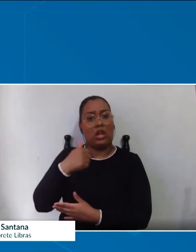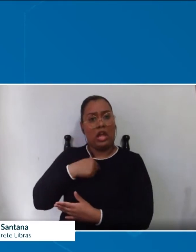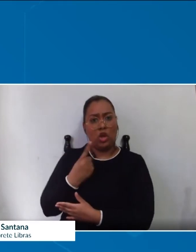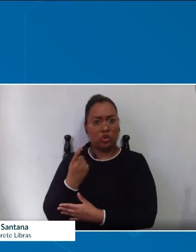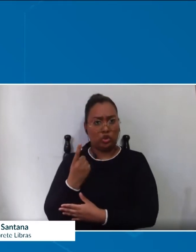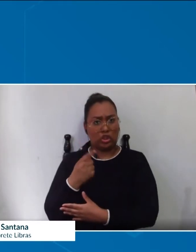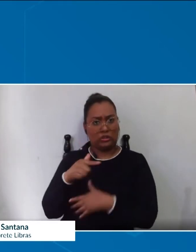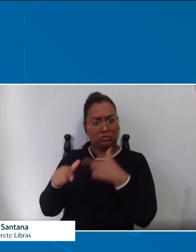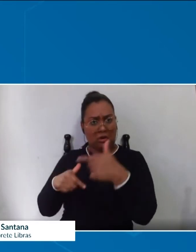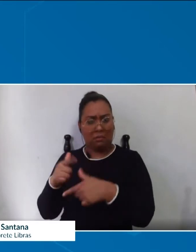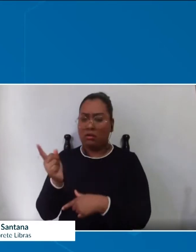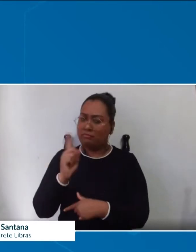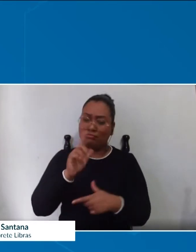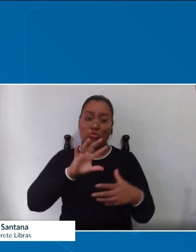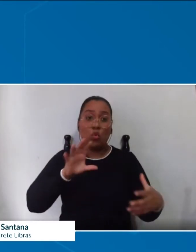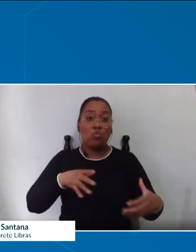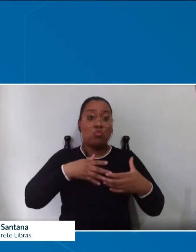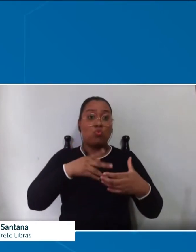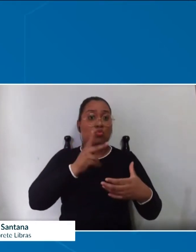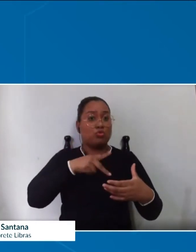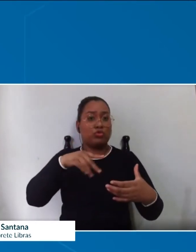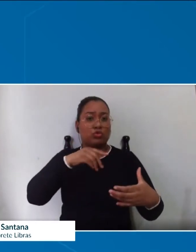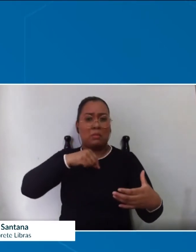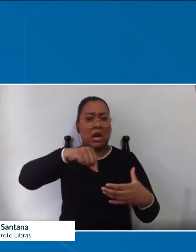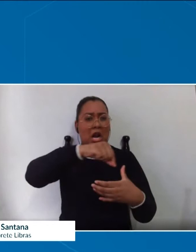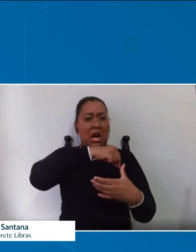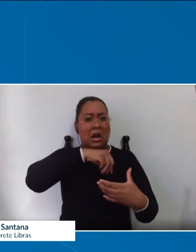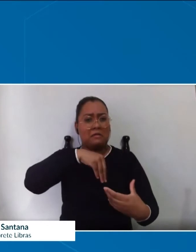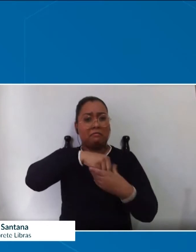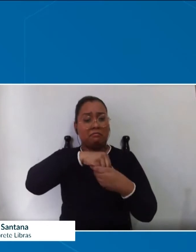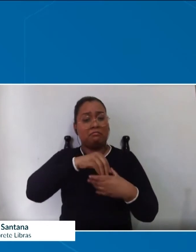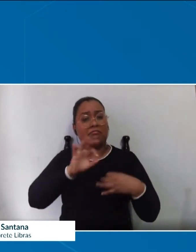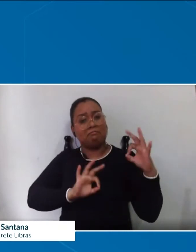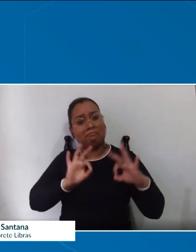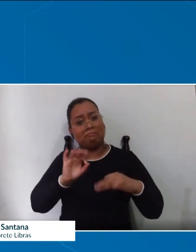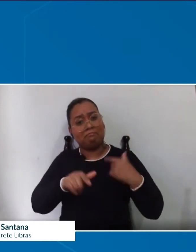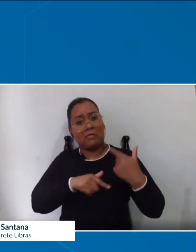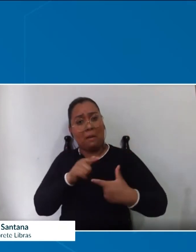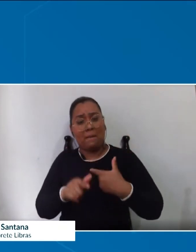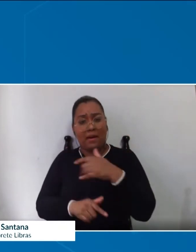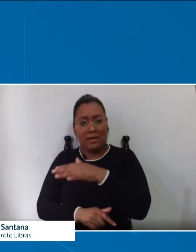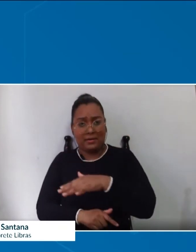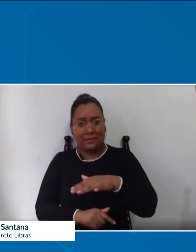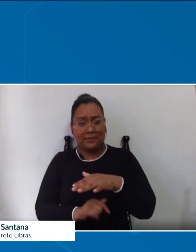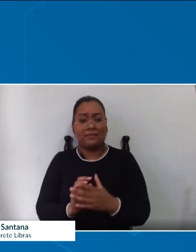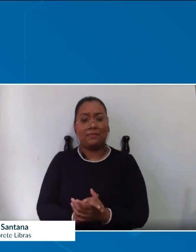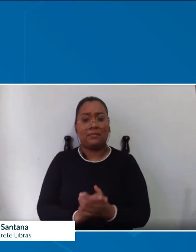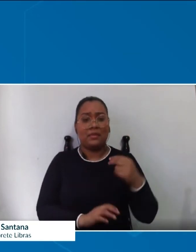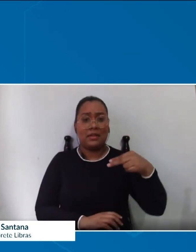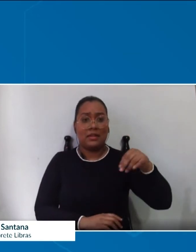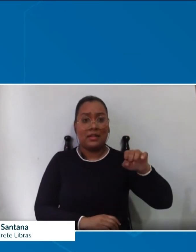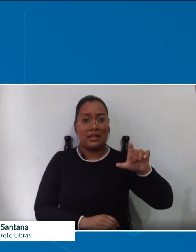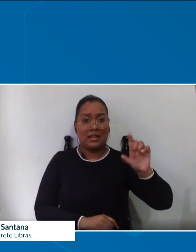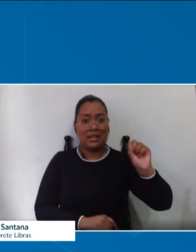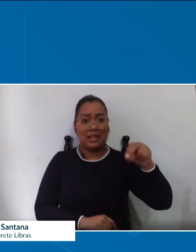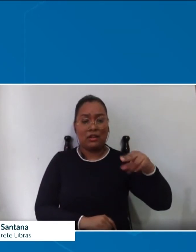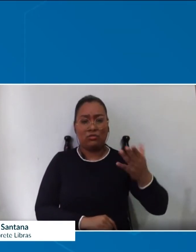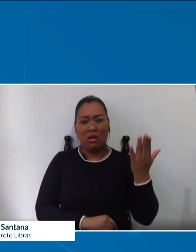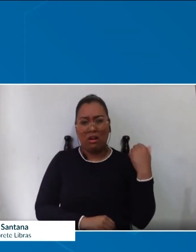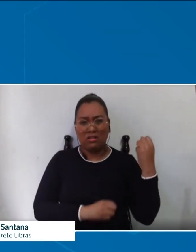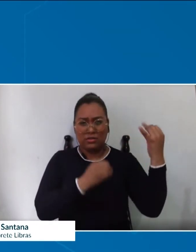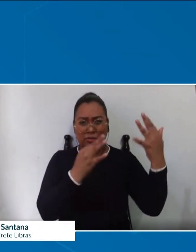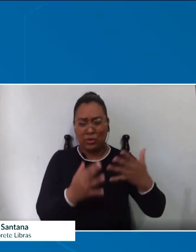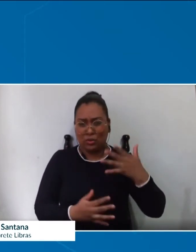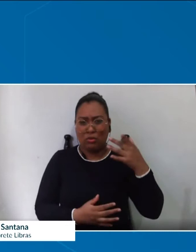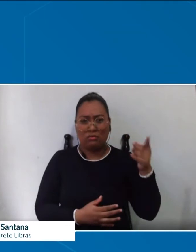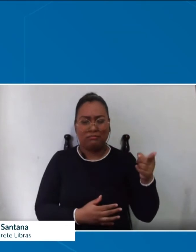é um grupo de professores que tem trabalhado nessa linha. Completando ainda o que o professor Nelson falou, nós trabalhamos, a gente